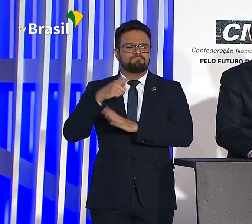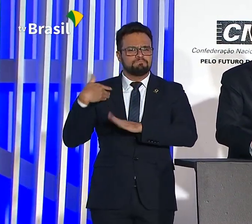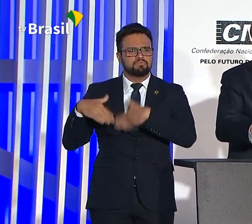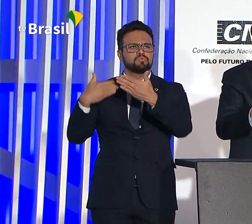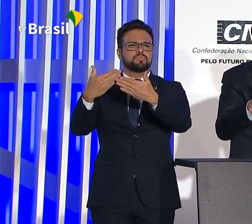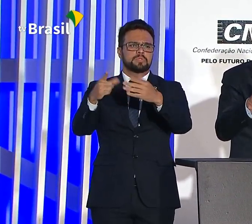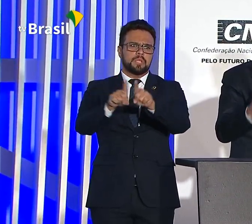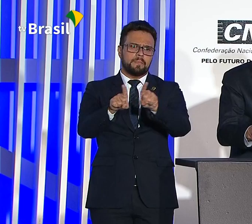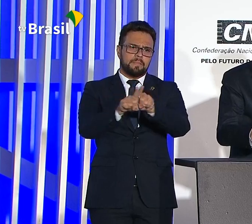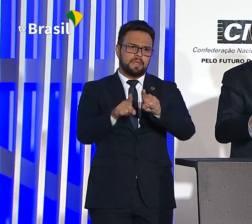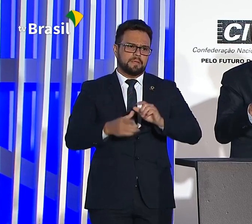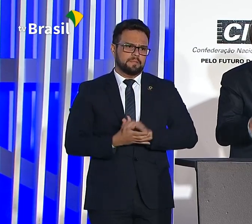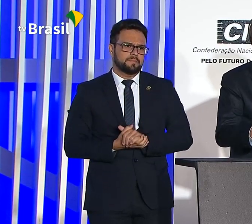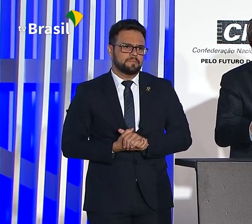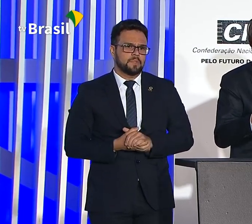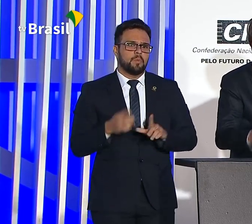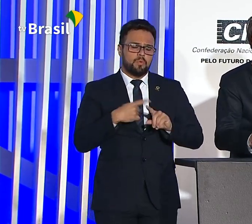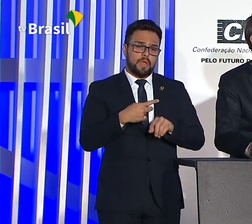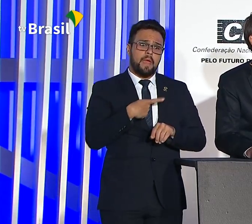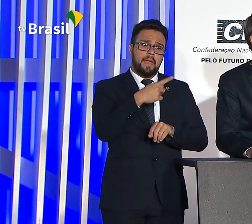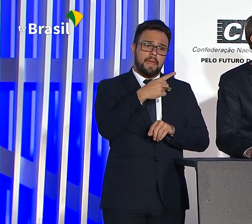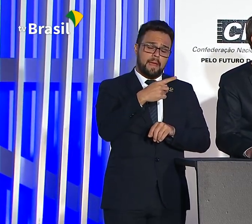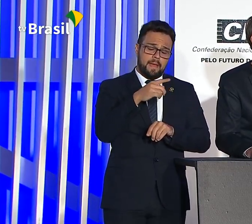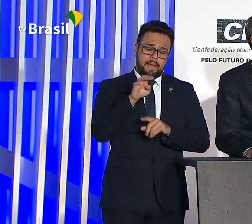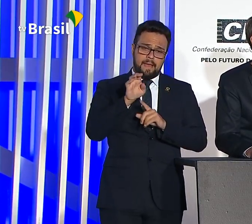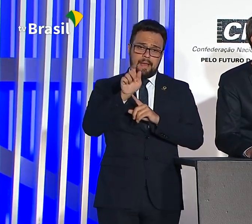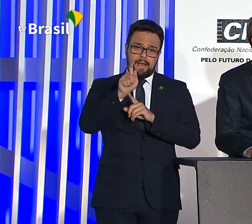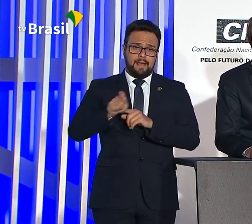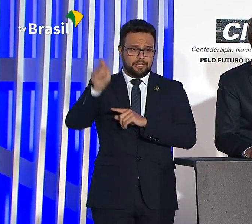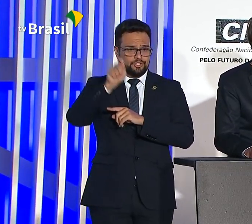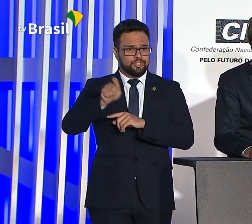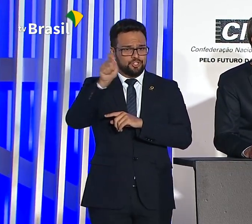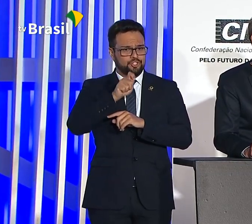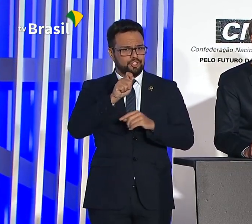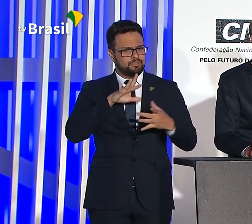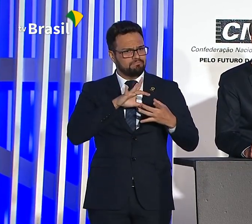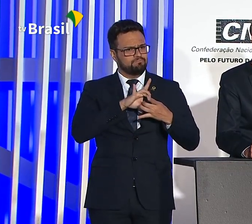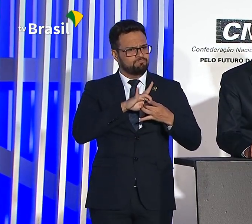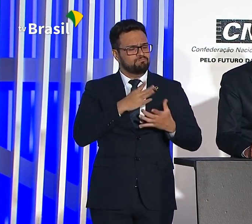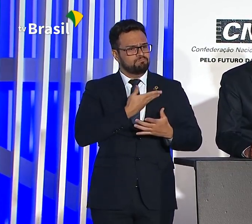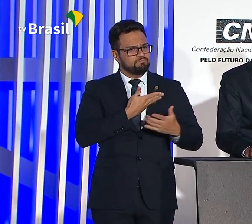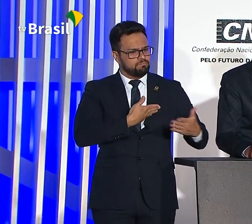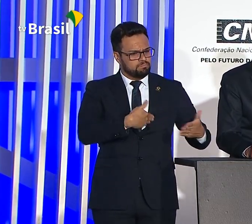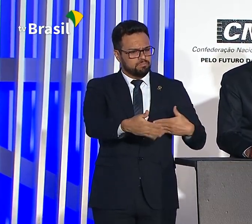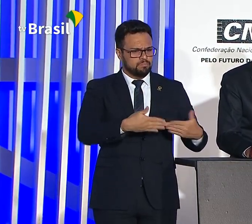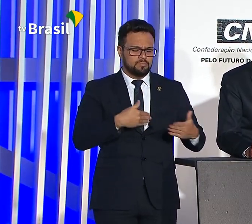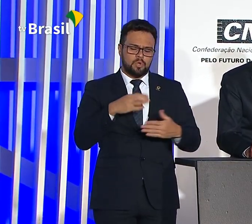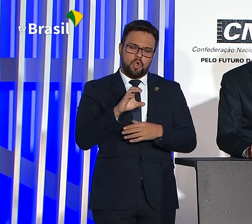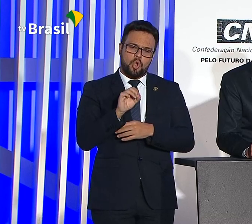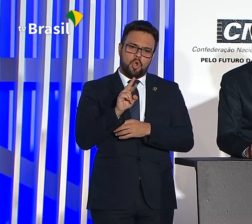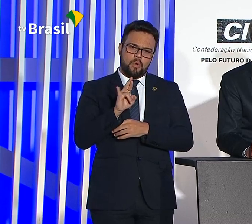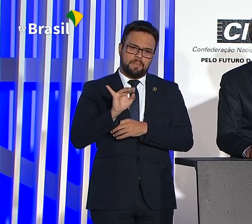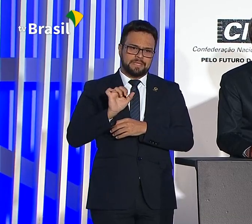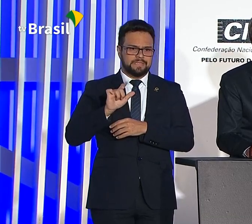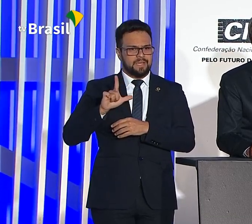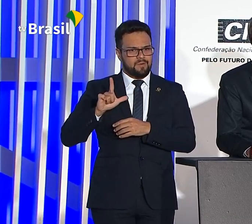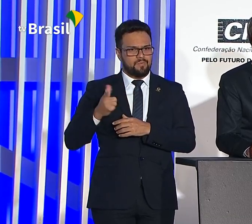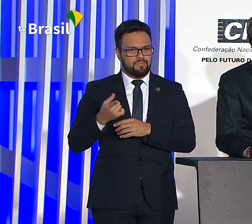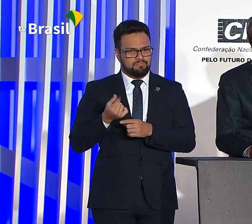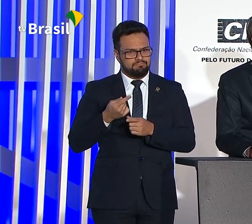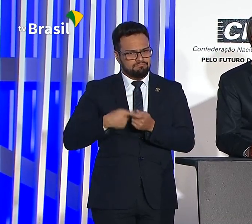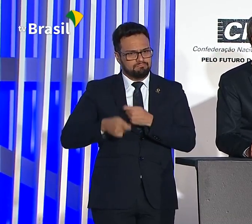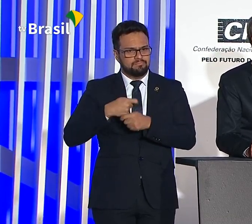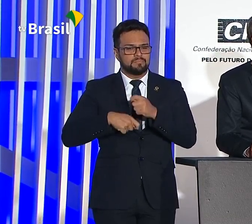na américa do sul nosso grande parceiro comercial designámos onde a ida em comum acordo do